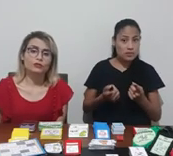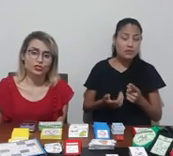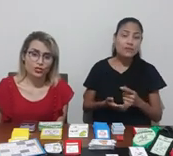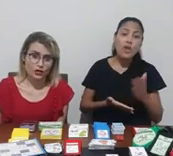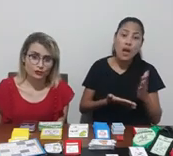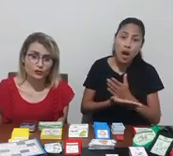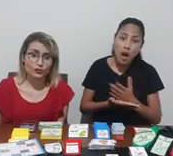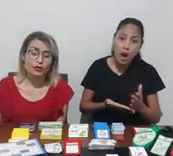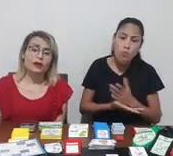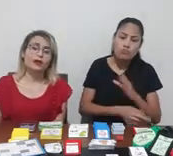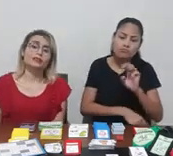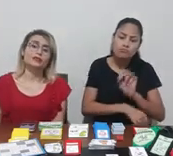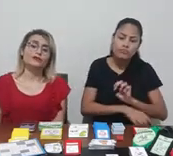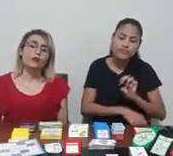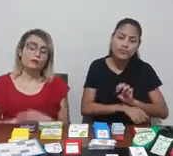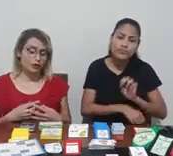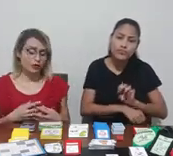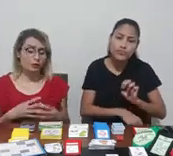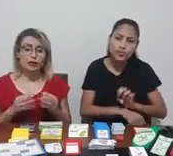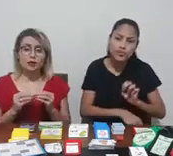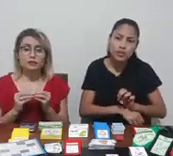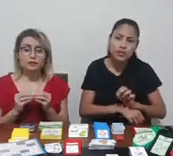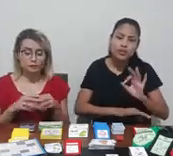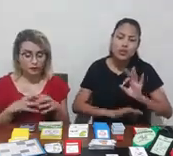Alguns estados, eles